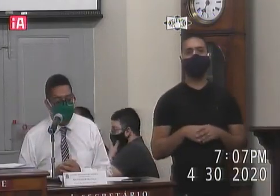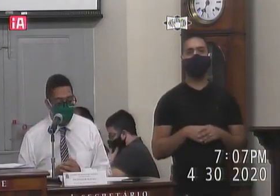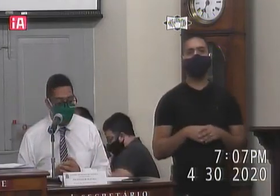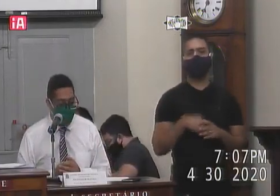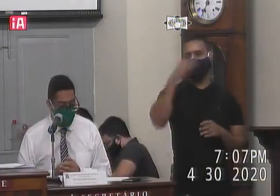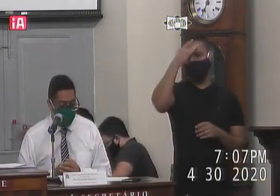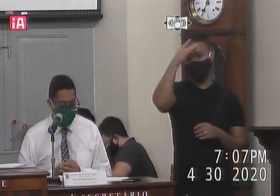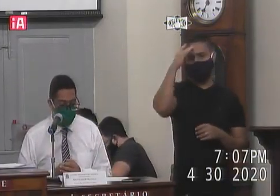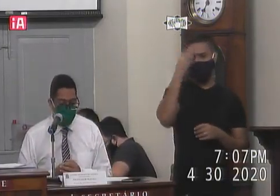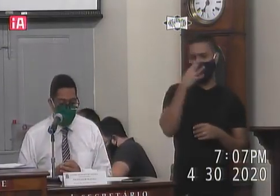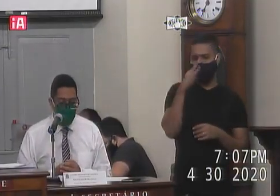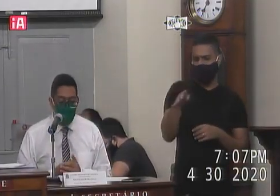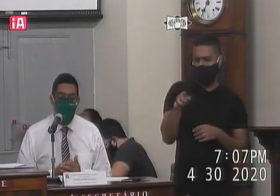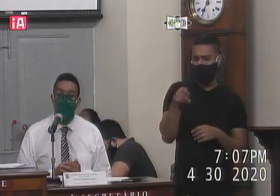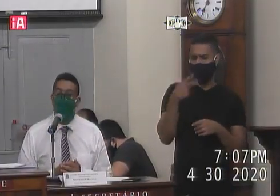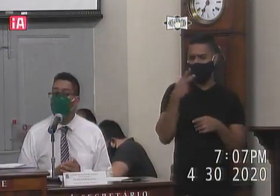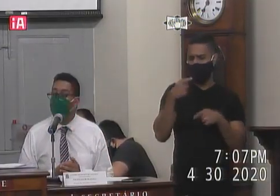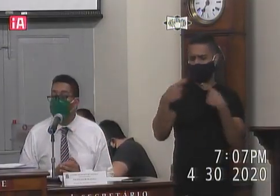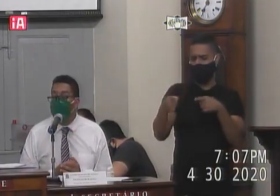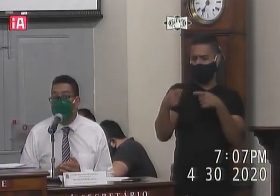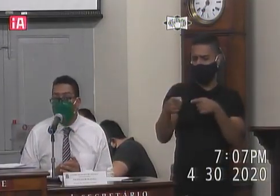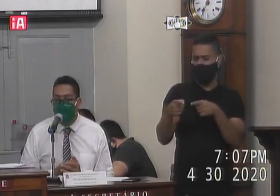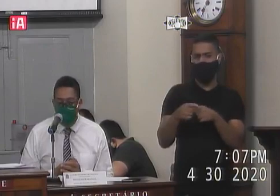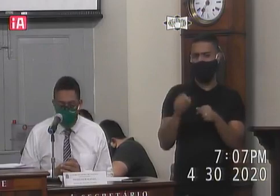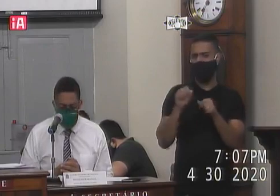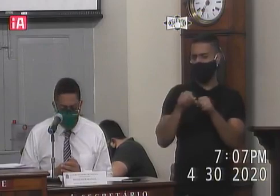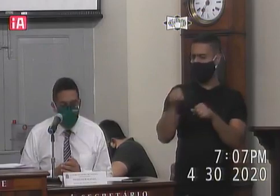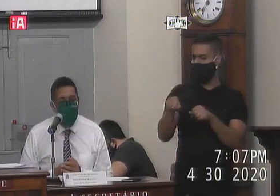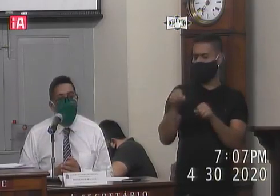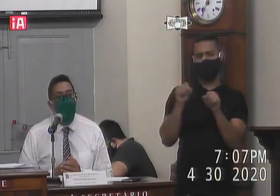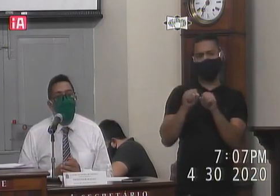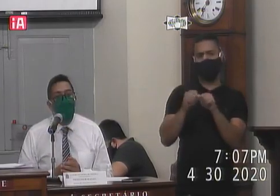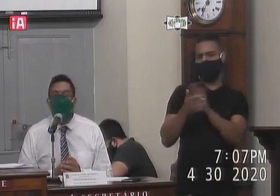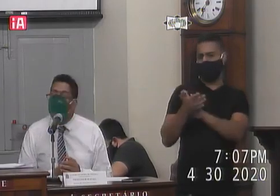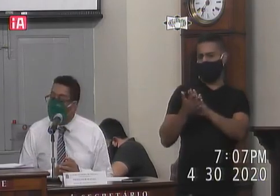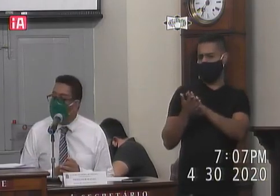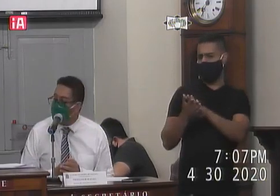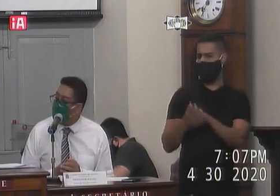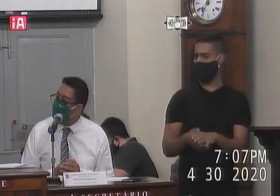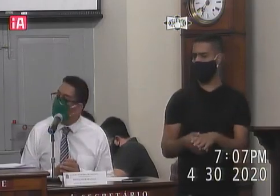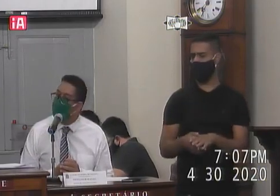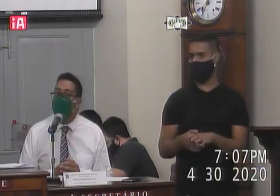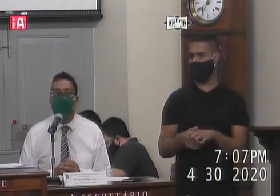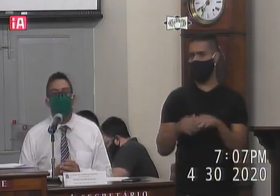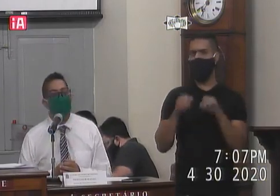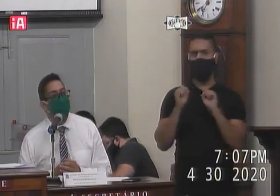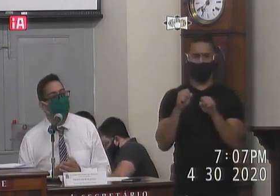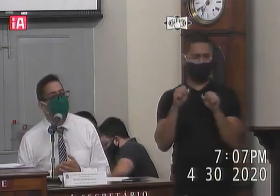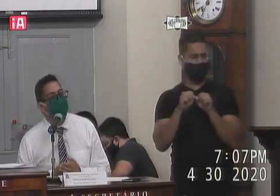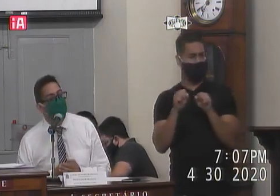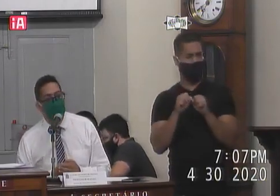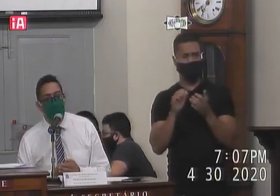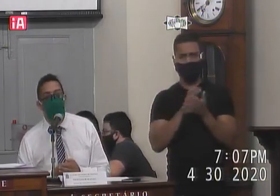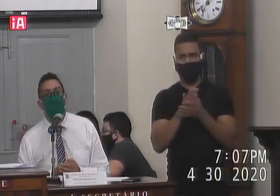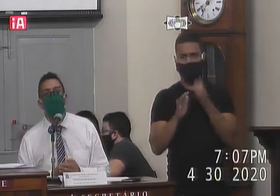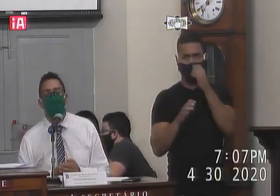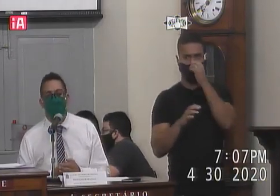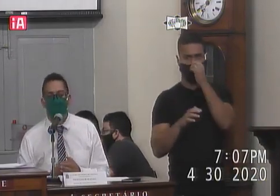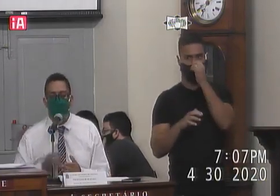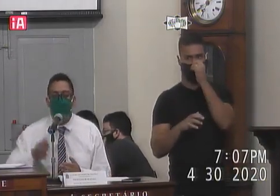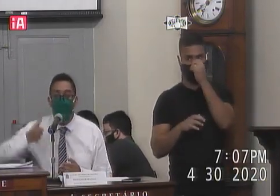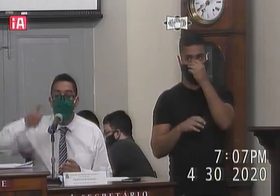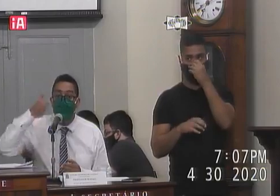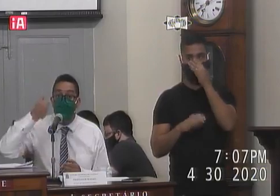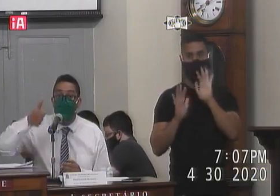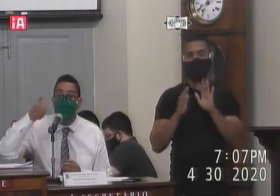me criticam, falam que eu não fiz nada. Eu posso não ter feito nada, mas eu sei o meu